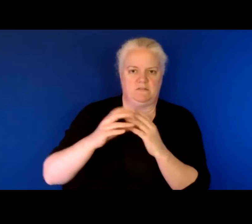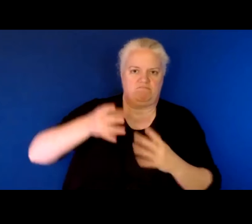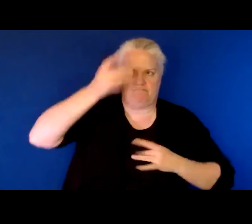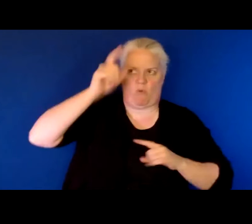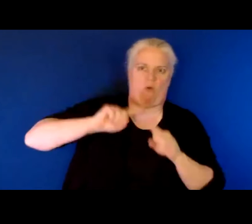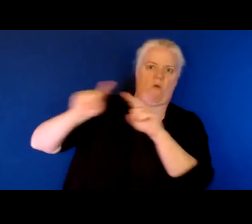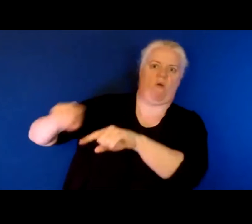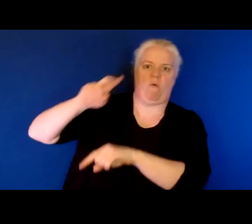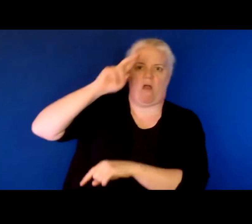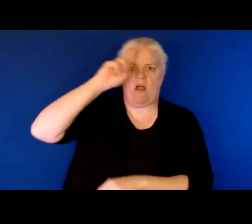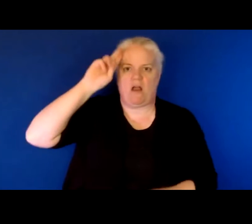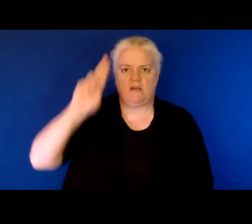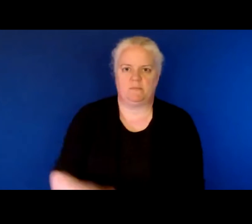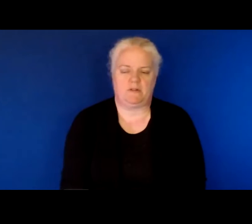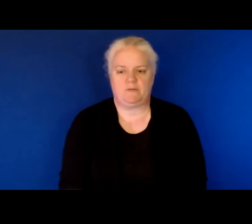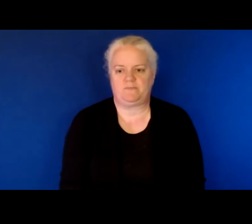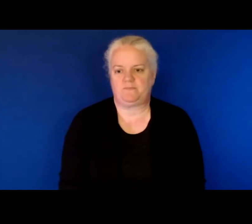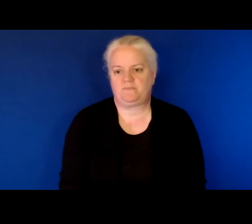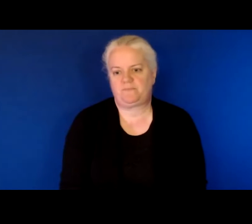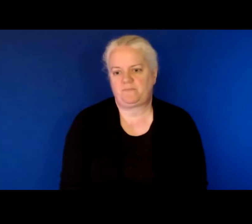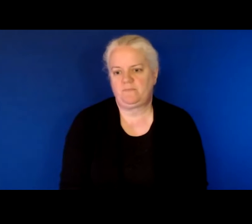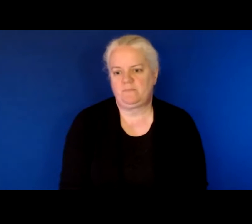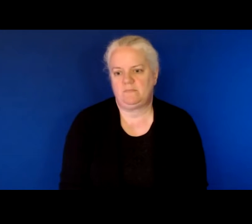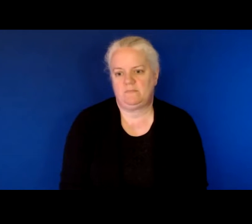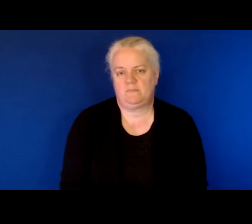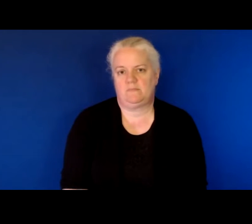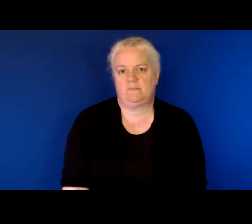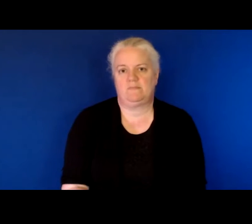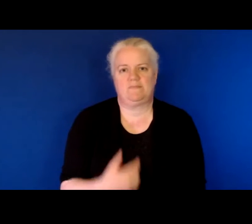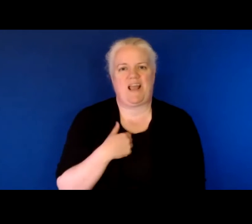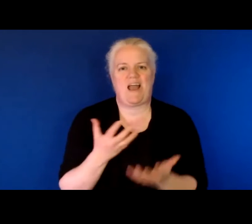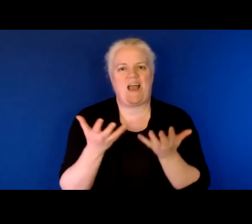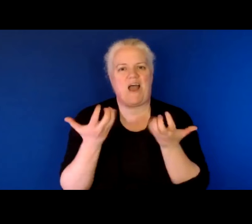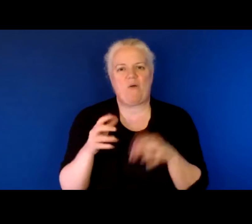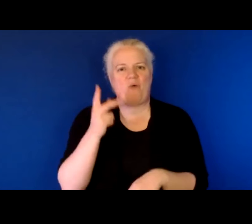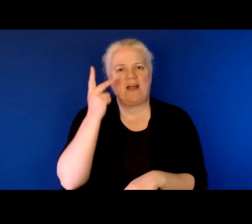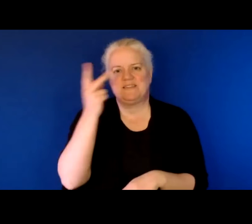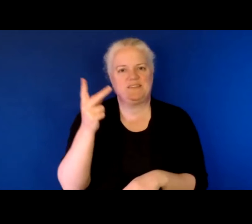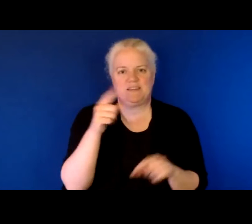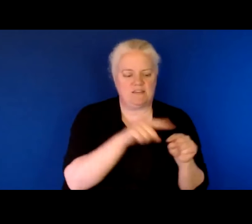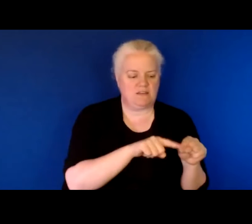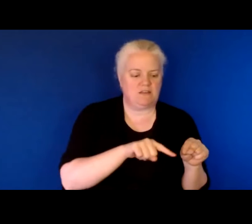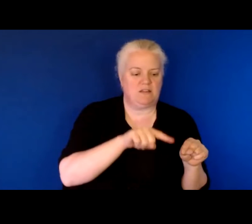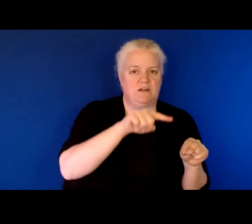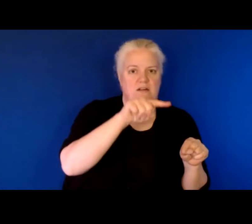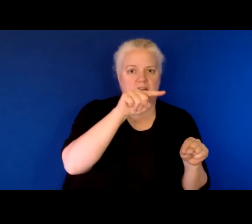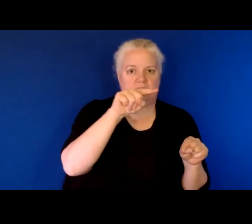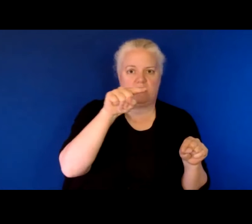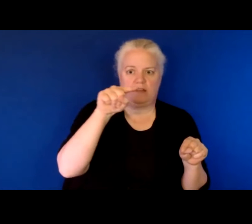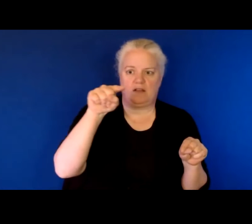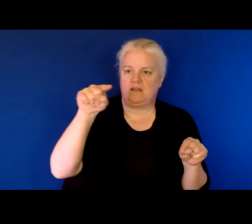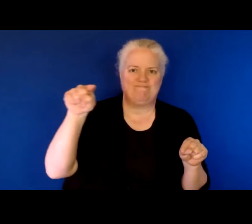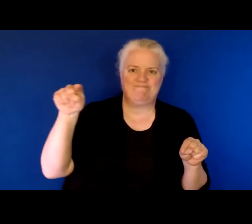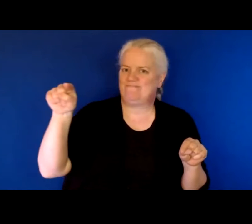们现有的疫苗呢是对 Omicron 的这个病毒是变种病毒是有一